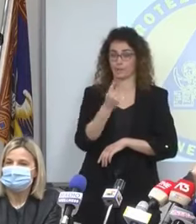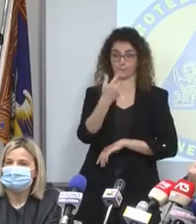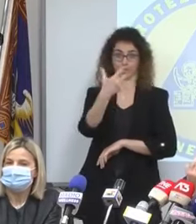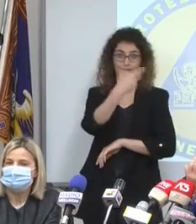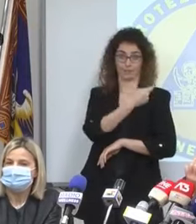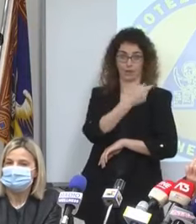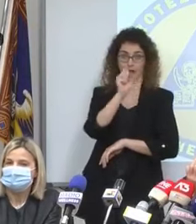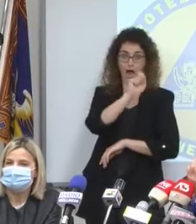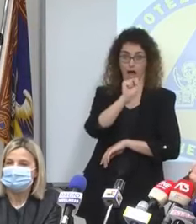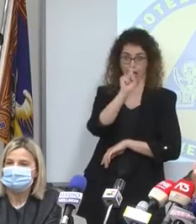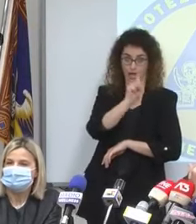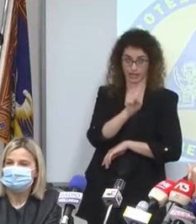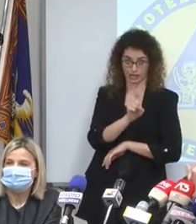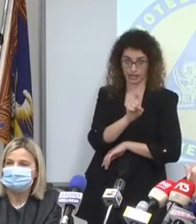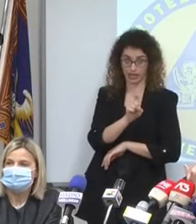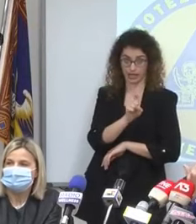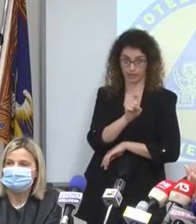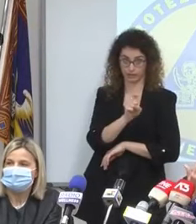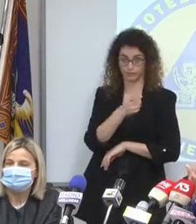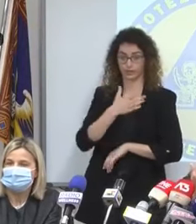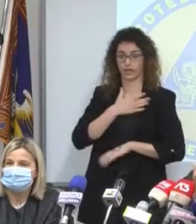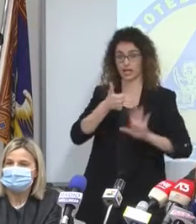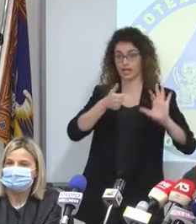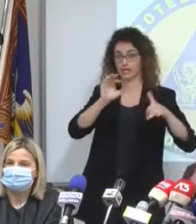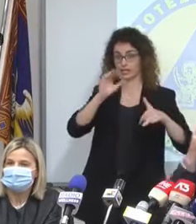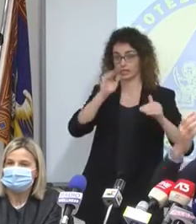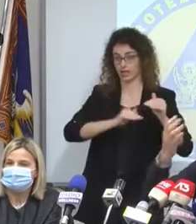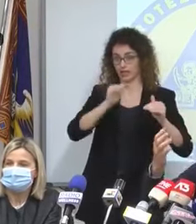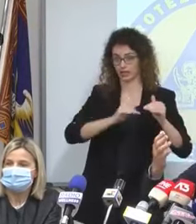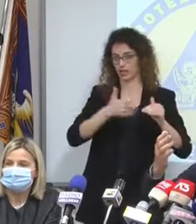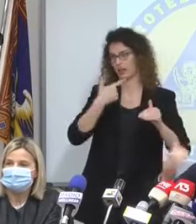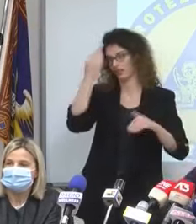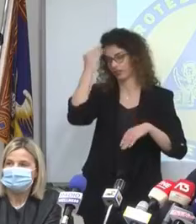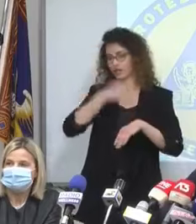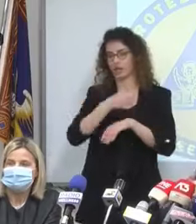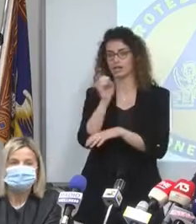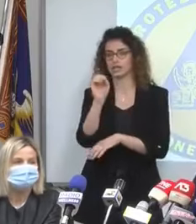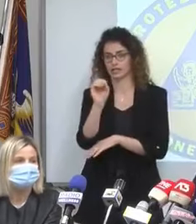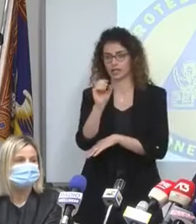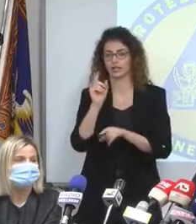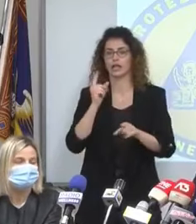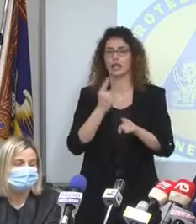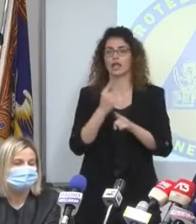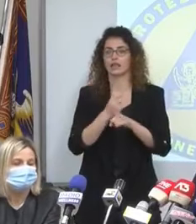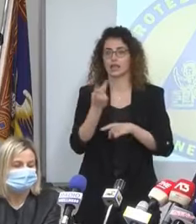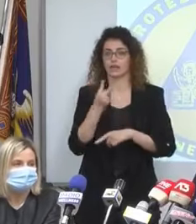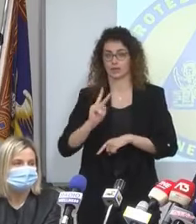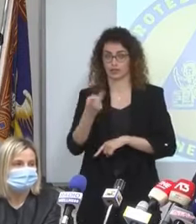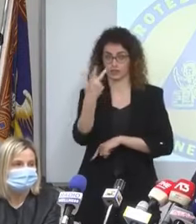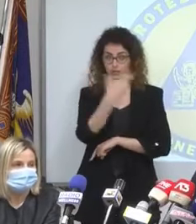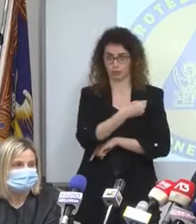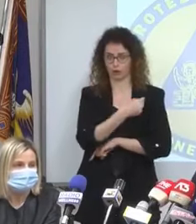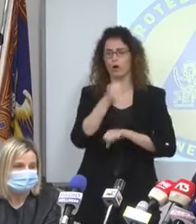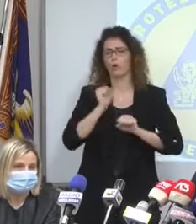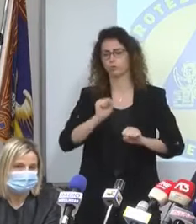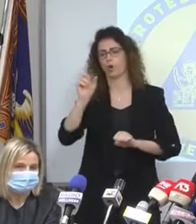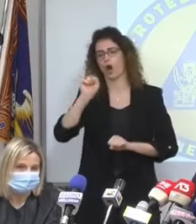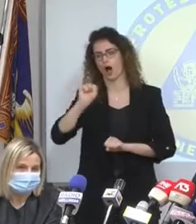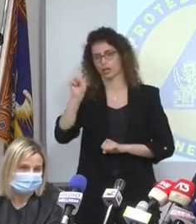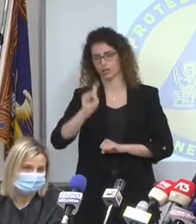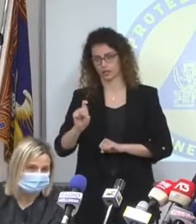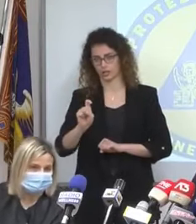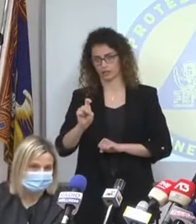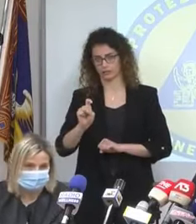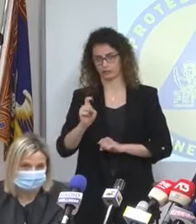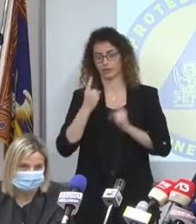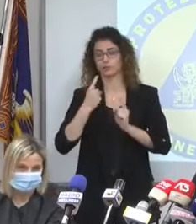Cioè chi ha avuto il vaccino AstraZeneca a meno di 60 anni, che sono un insegnante, deve fare il richiamo, è AstraZeneca, sulla base